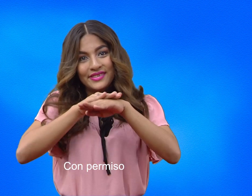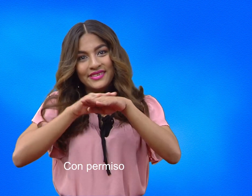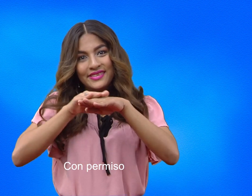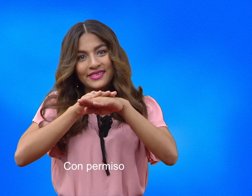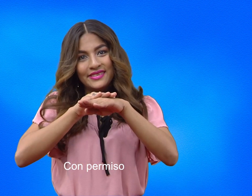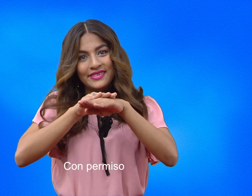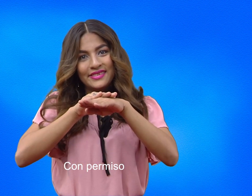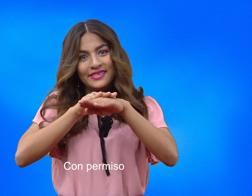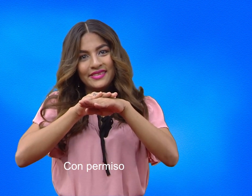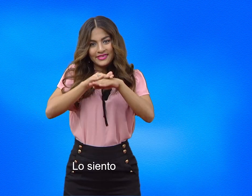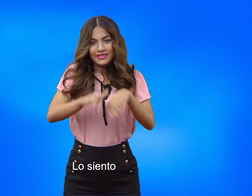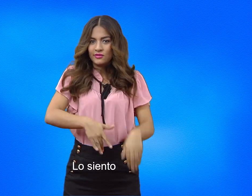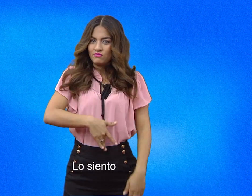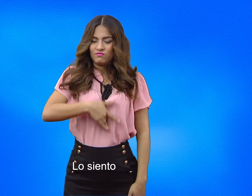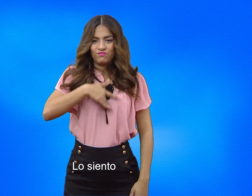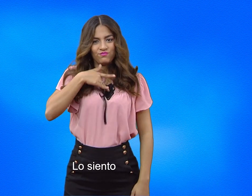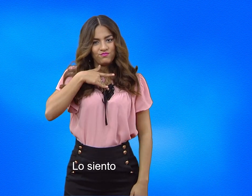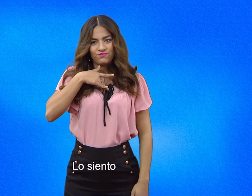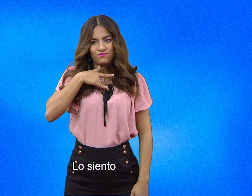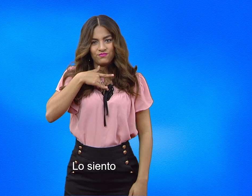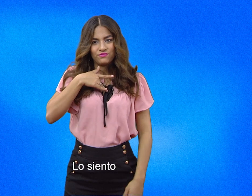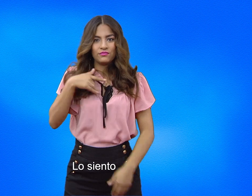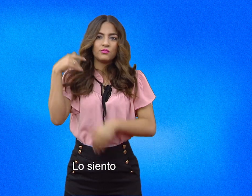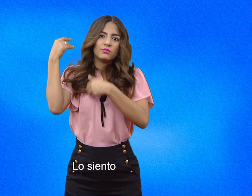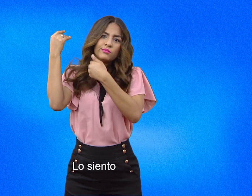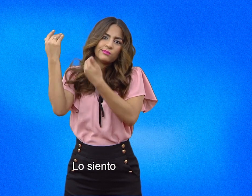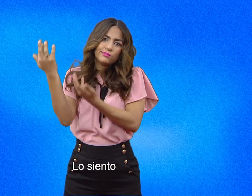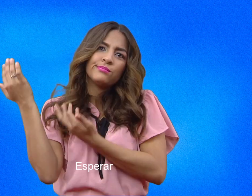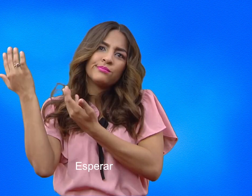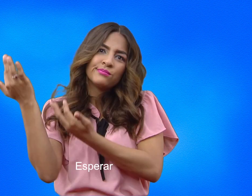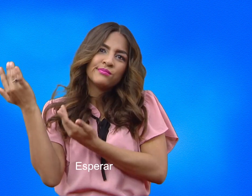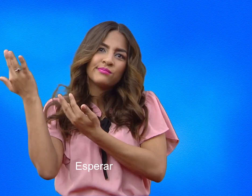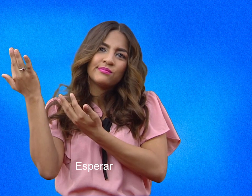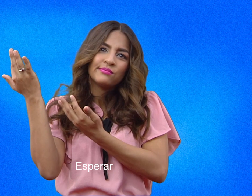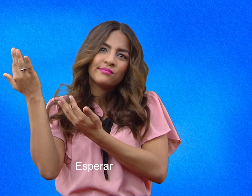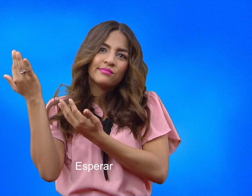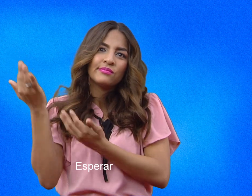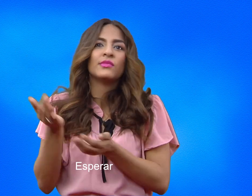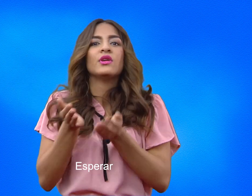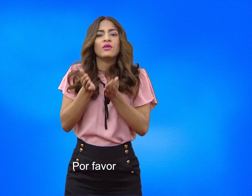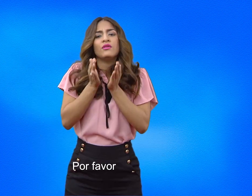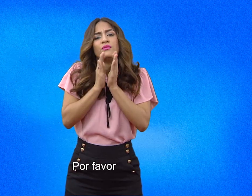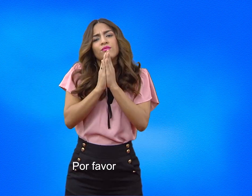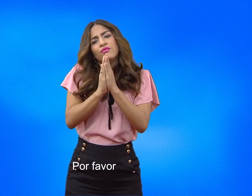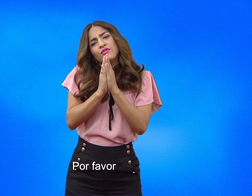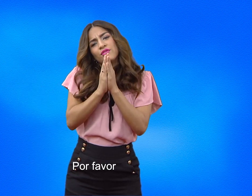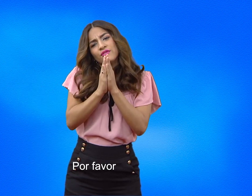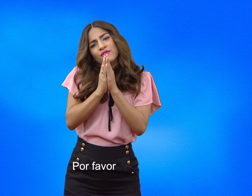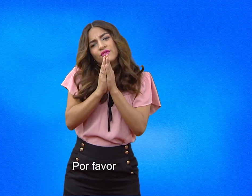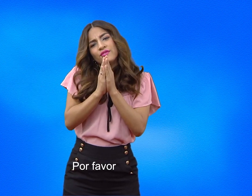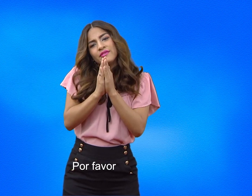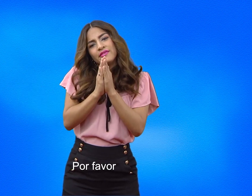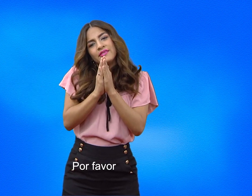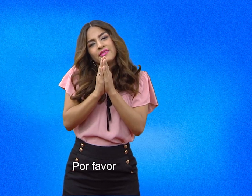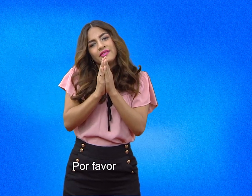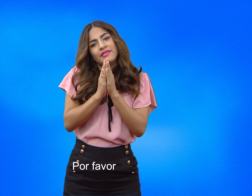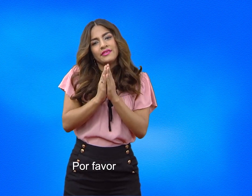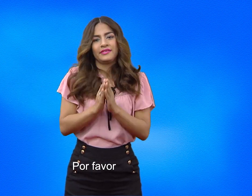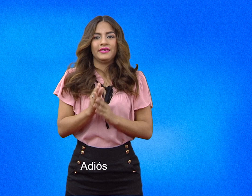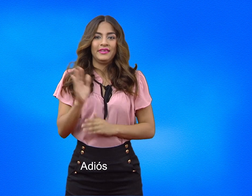permiso, lo siento, esperar, por favor,